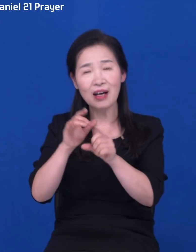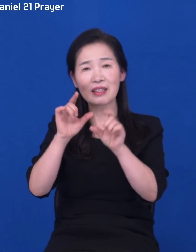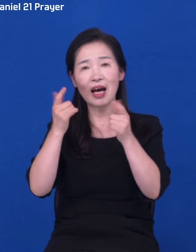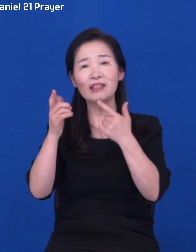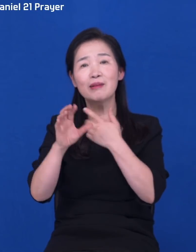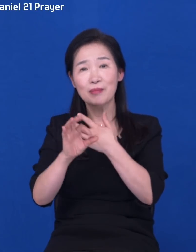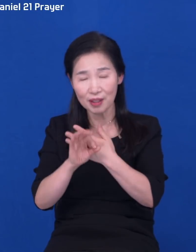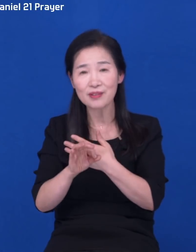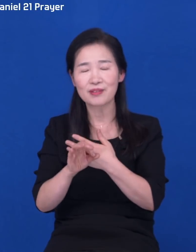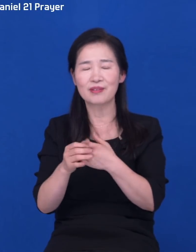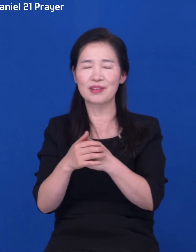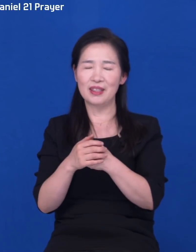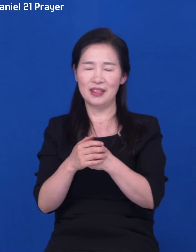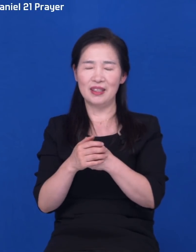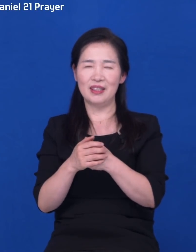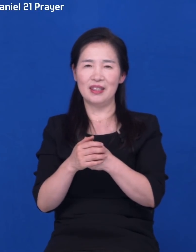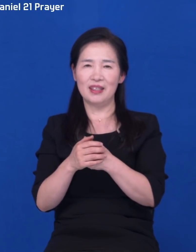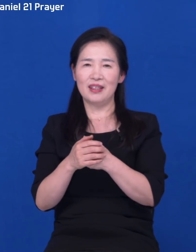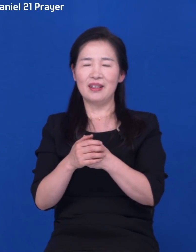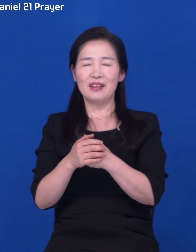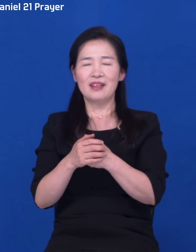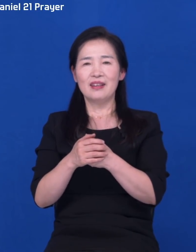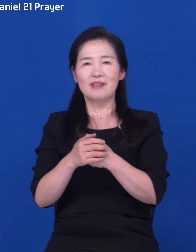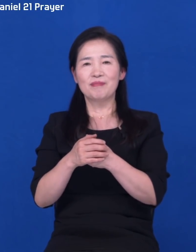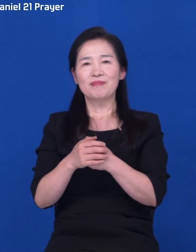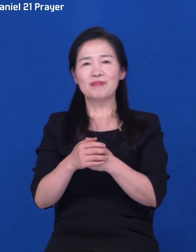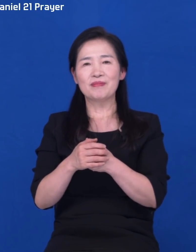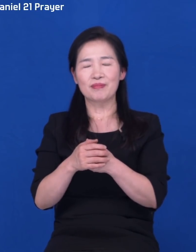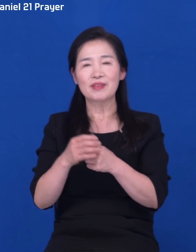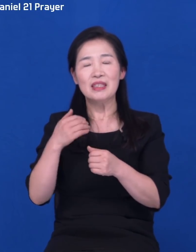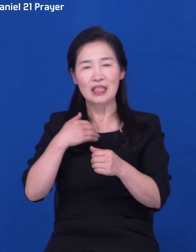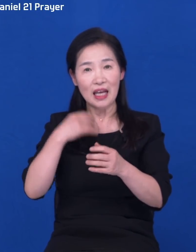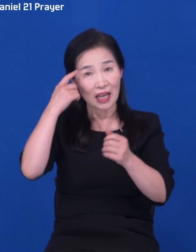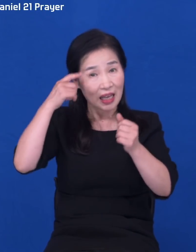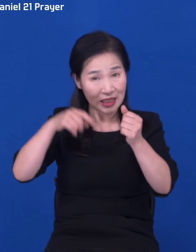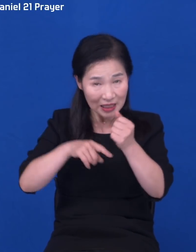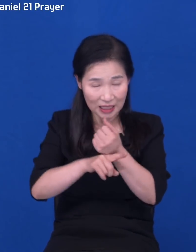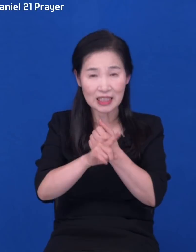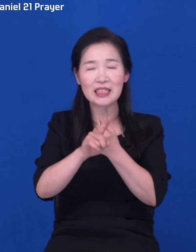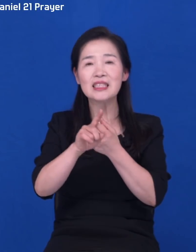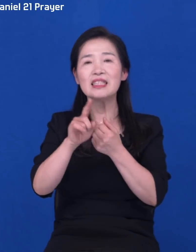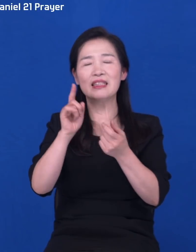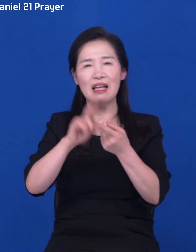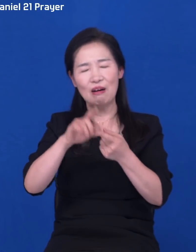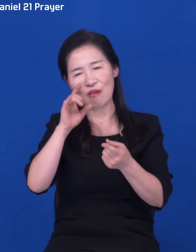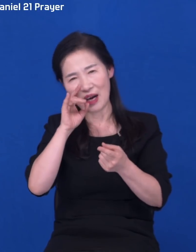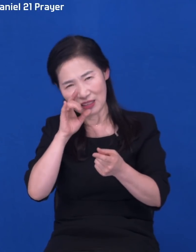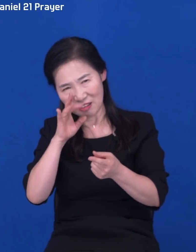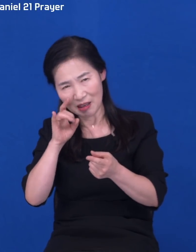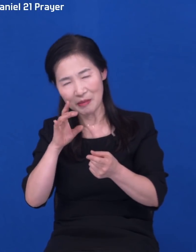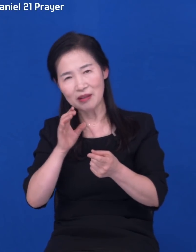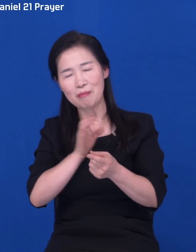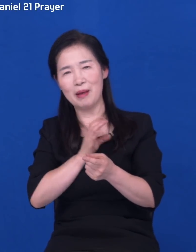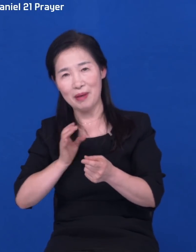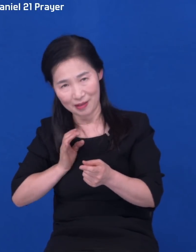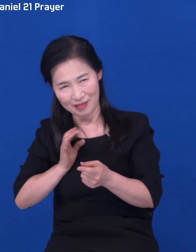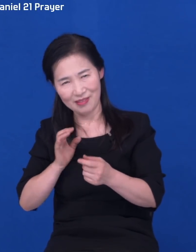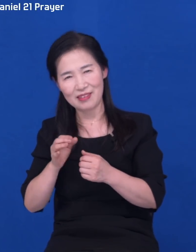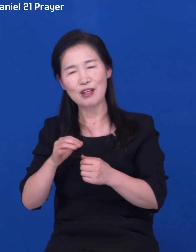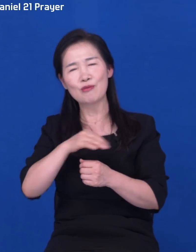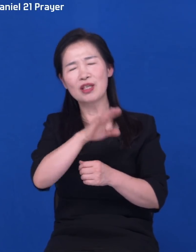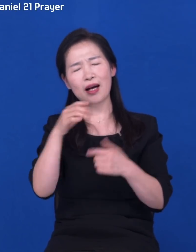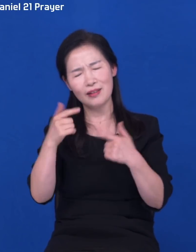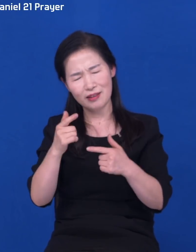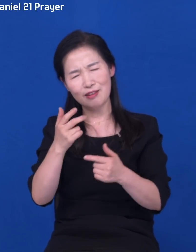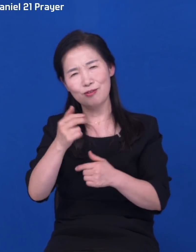버리시지 않는, 내가 버리는 거예요. 내가 좀 내 뜻대로 안 되면 삐지고 배반하는 거예요. 우리가 늘 주님을 배반하는 거지